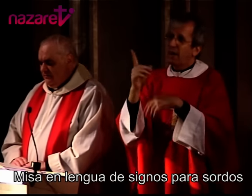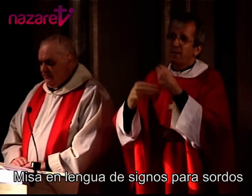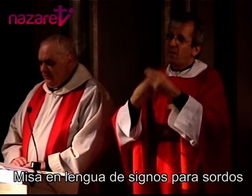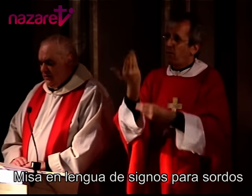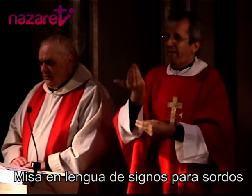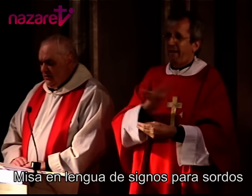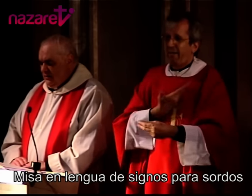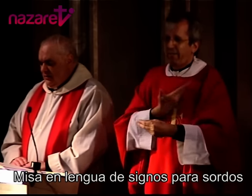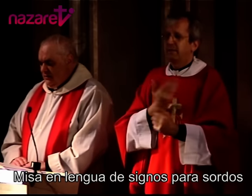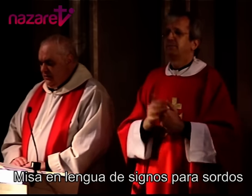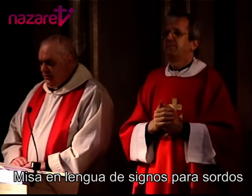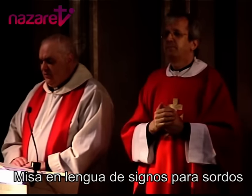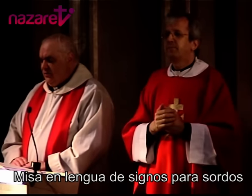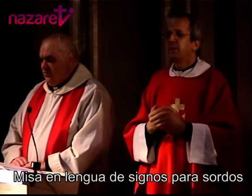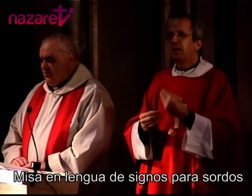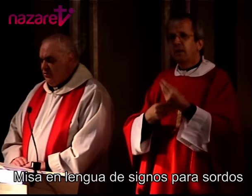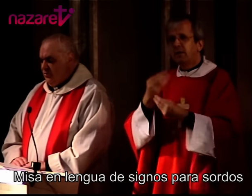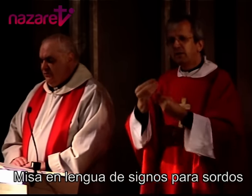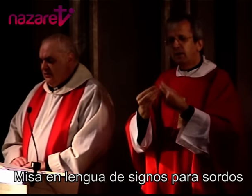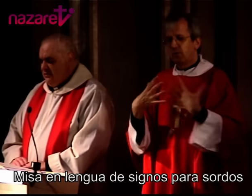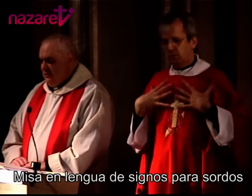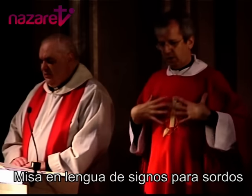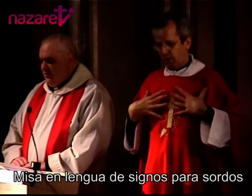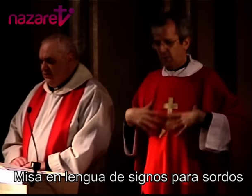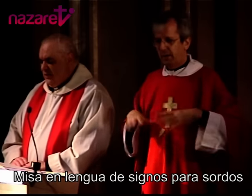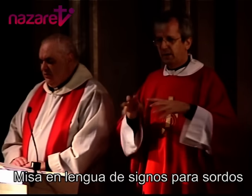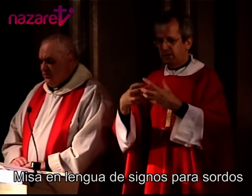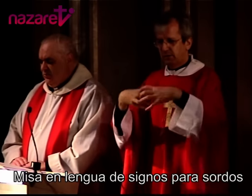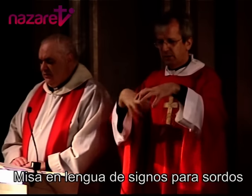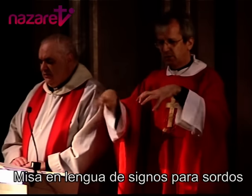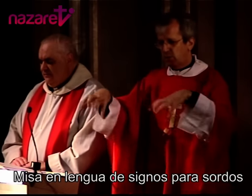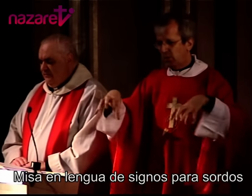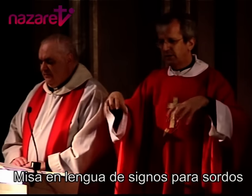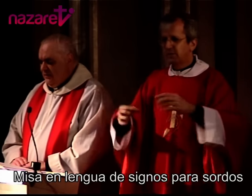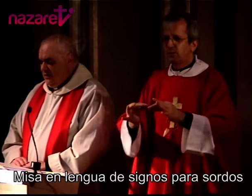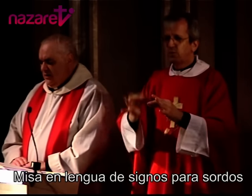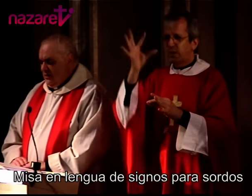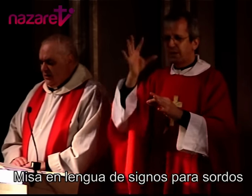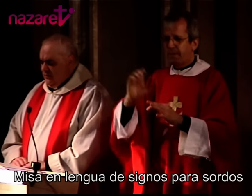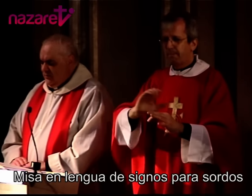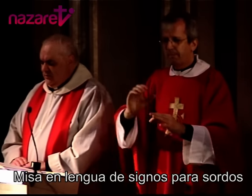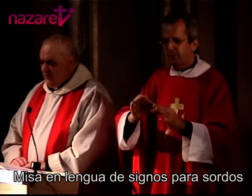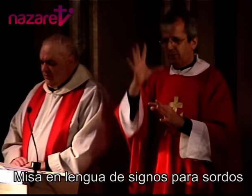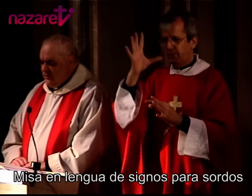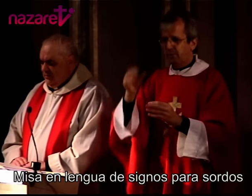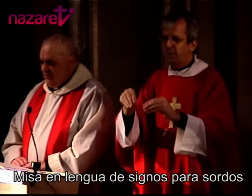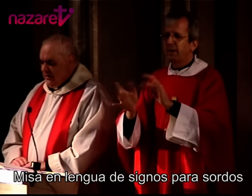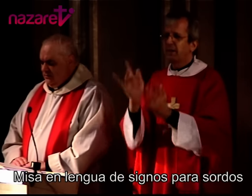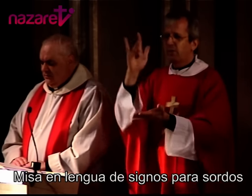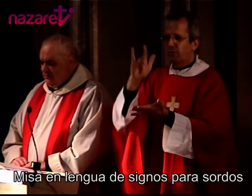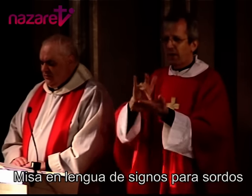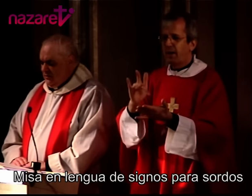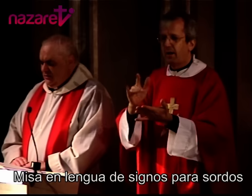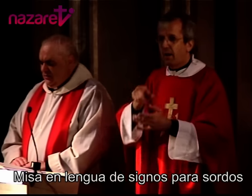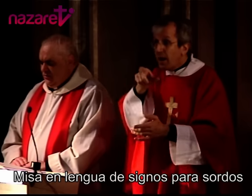hacen. Hicieron lotes con sus ropas y los echaron a suerte. El pueblo estaba